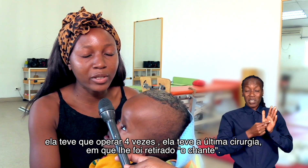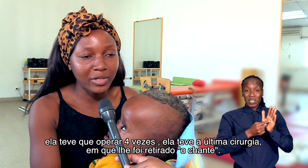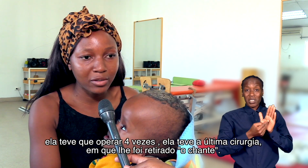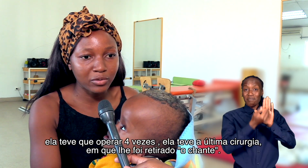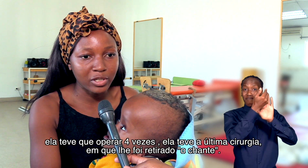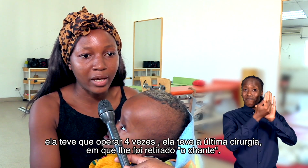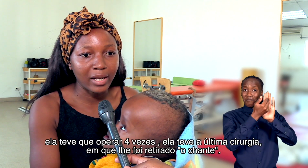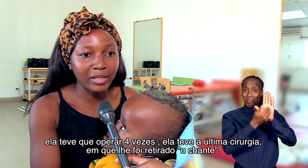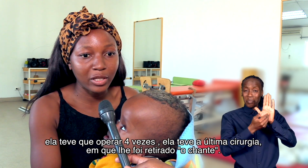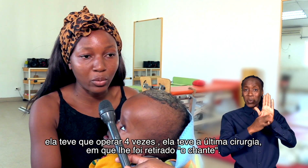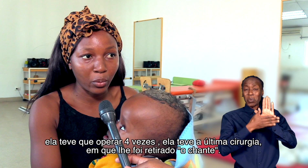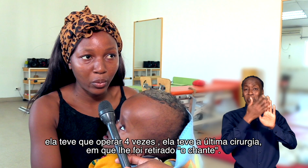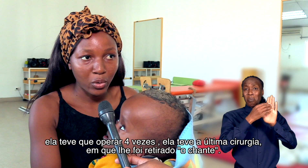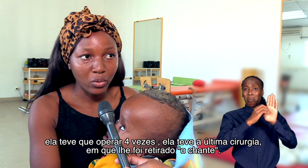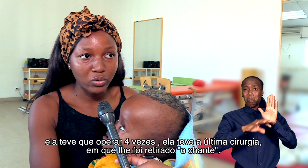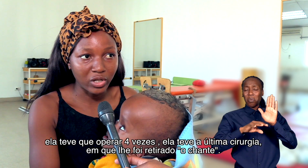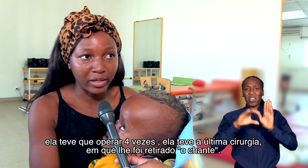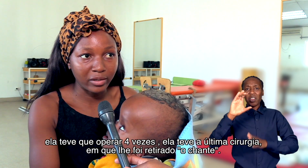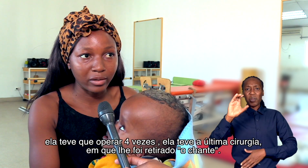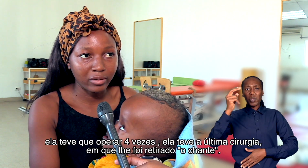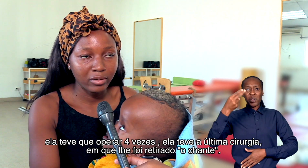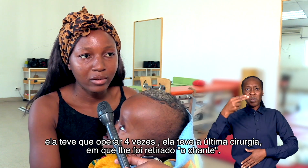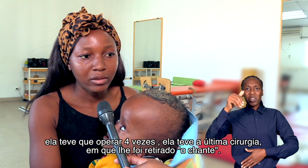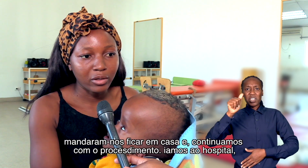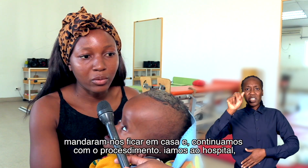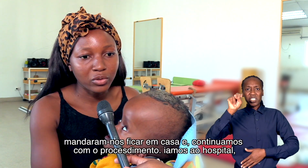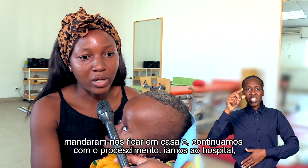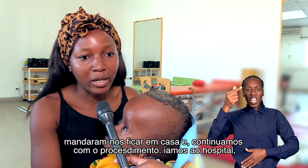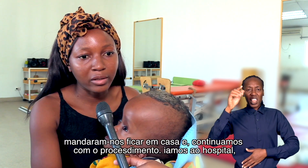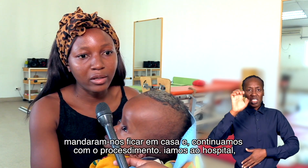a última cirurgia, ela tirou o shunt,